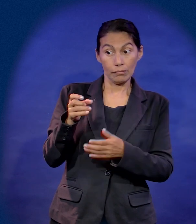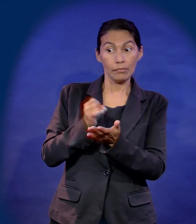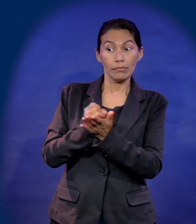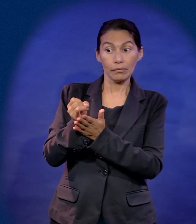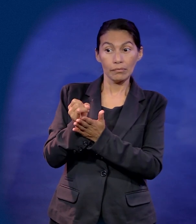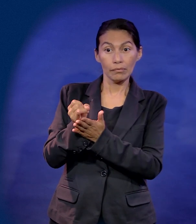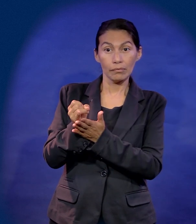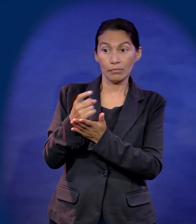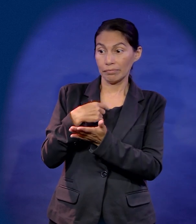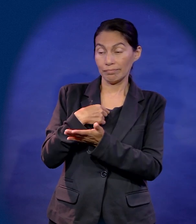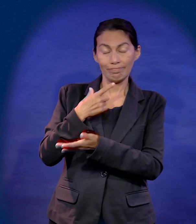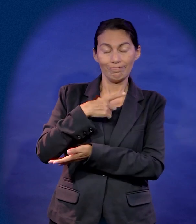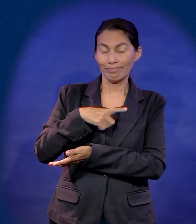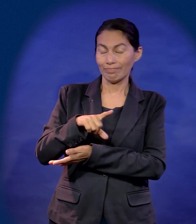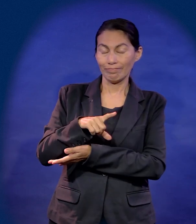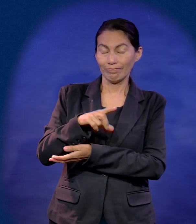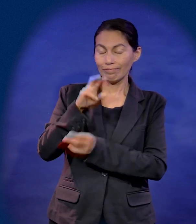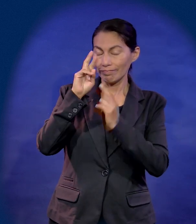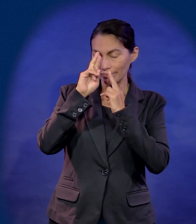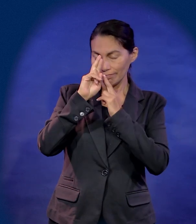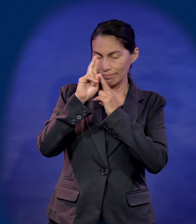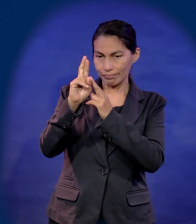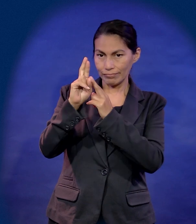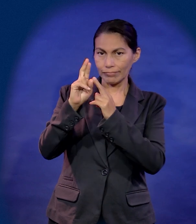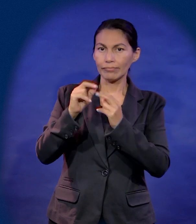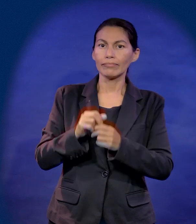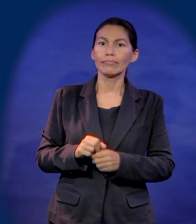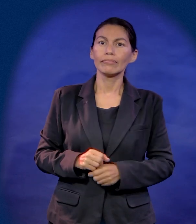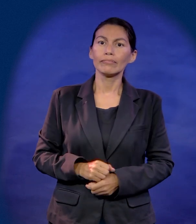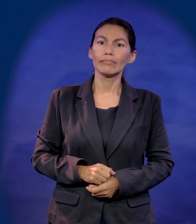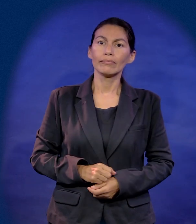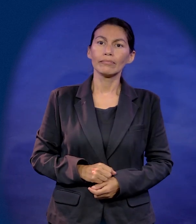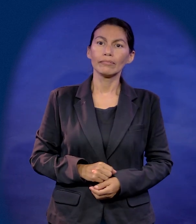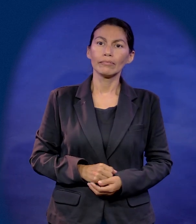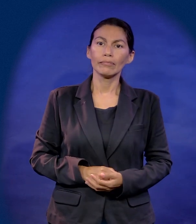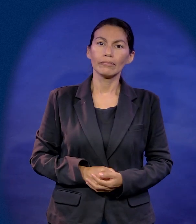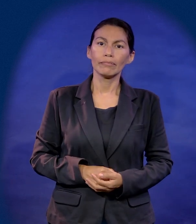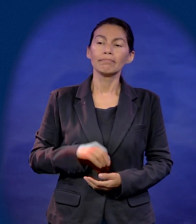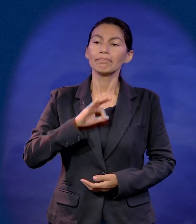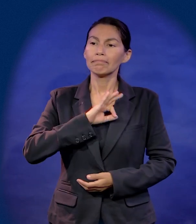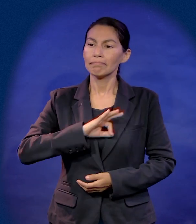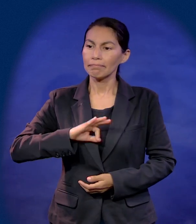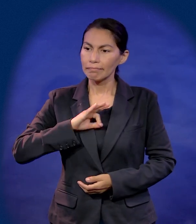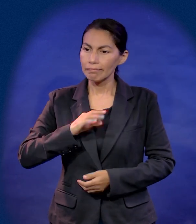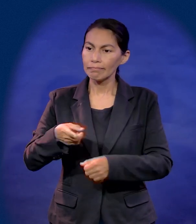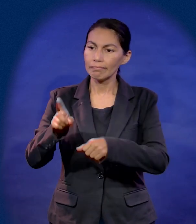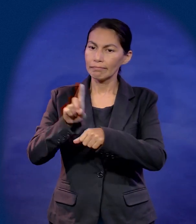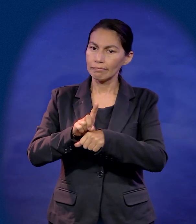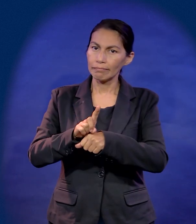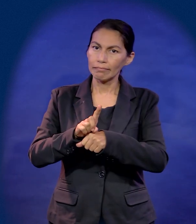si esa es la decisión, aunque no me guste, la respeto.